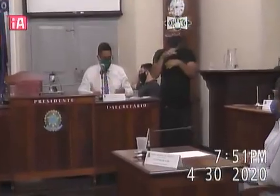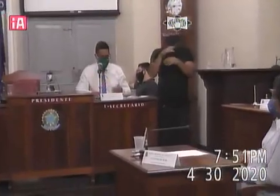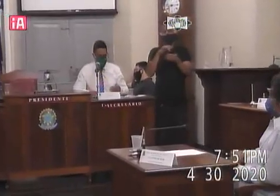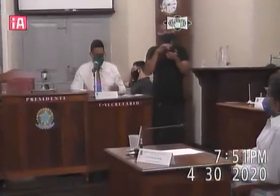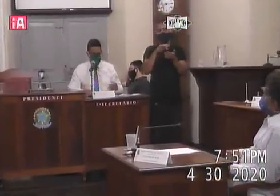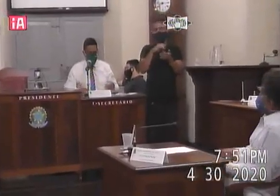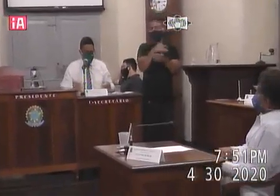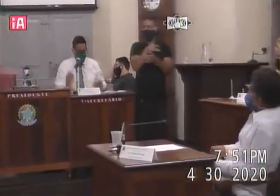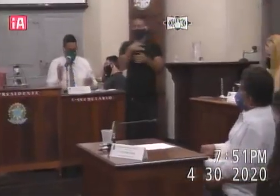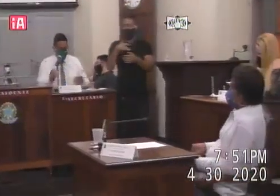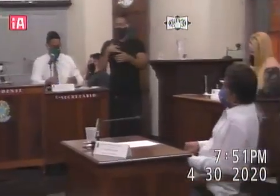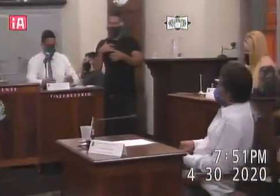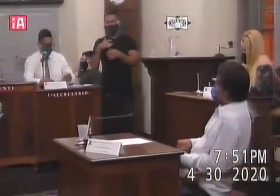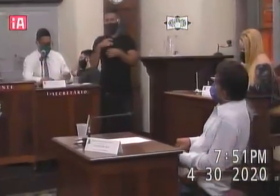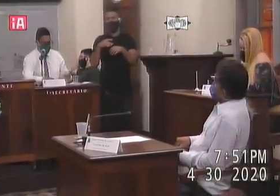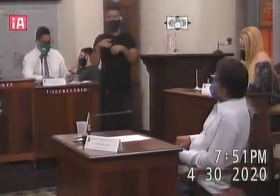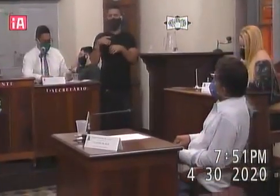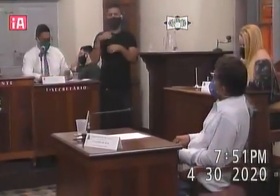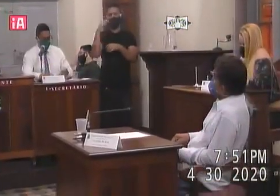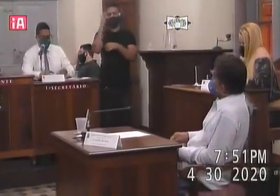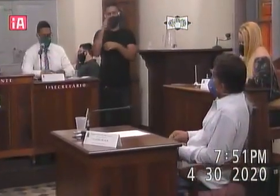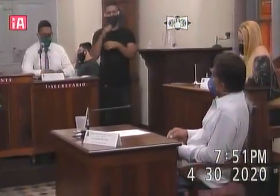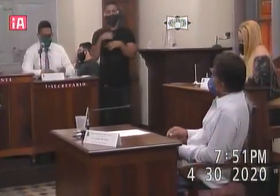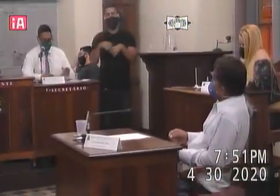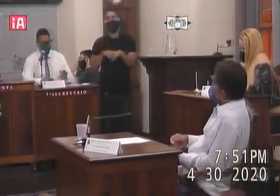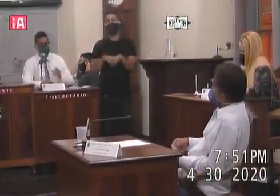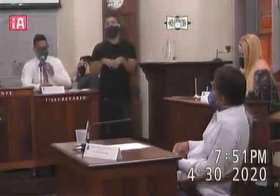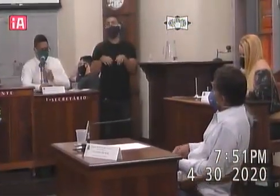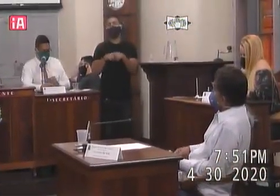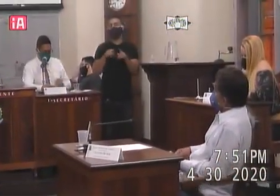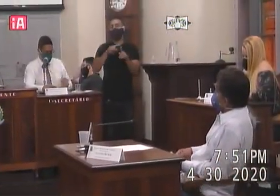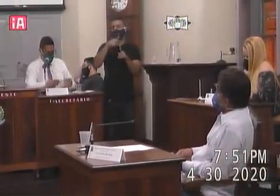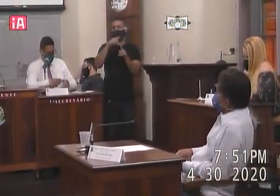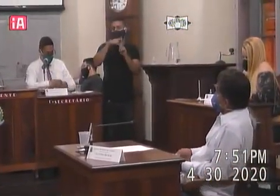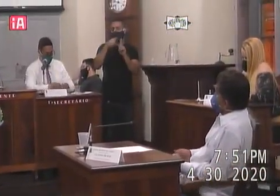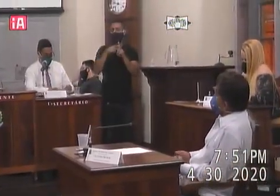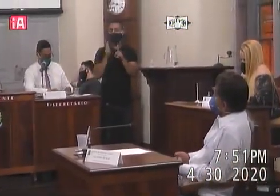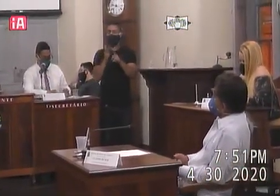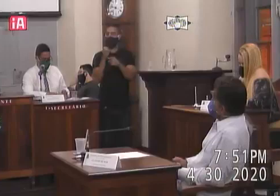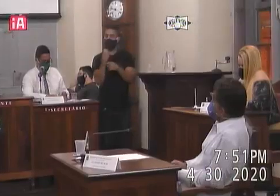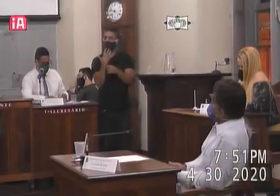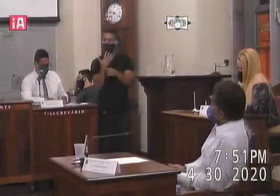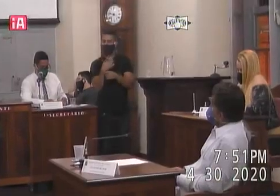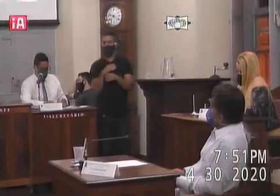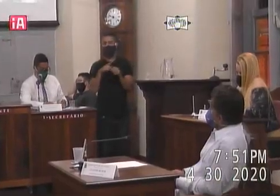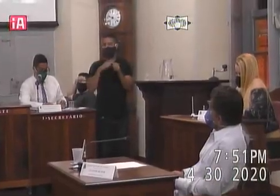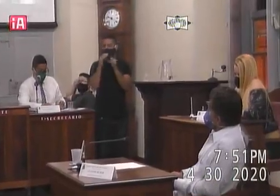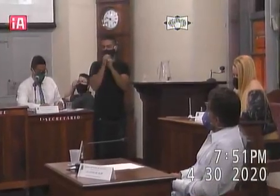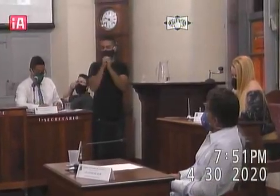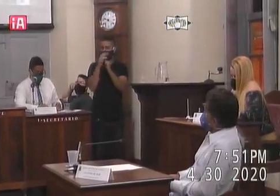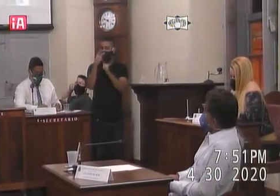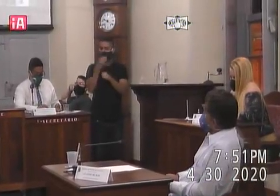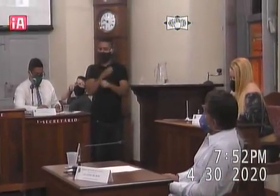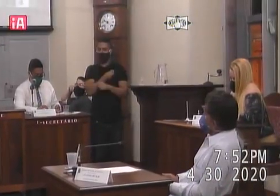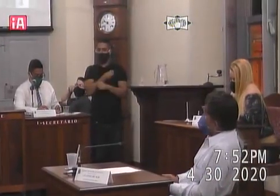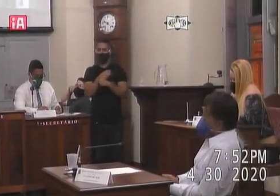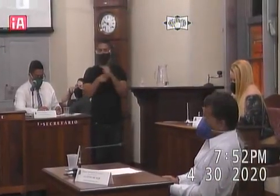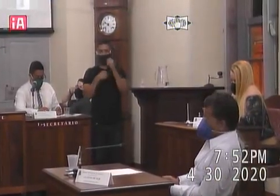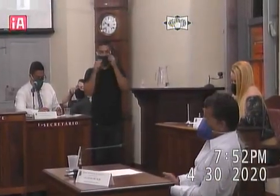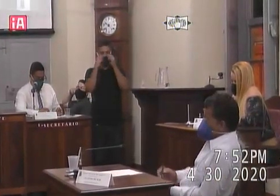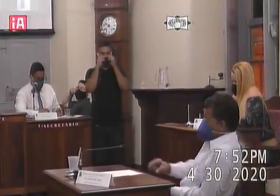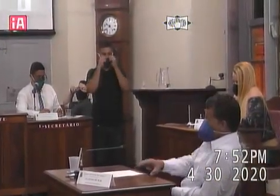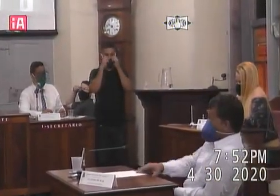e que, se Deus quiser, sua gestação continue dando tudo certo como já está dando. Estamos em oração. Próximo